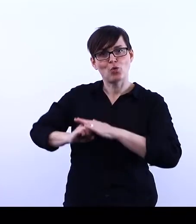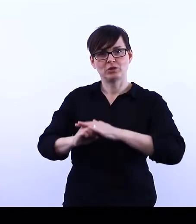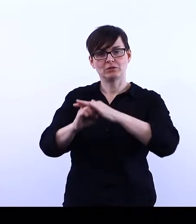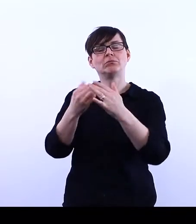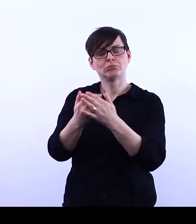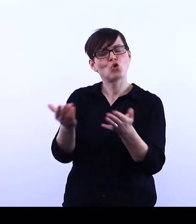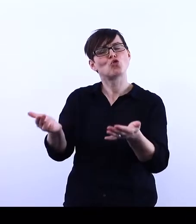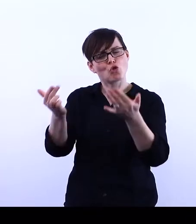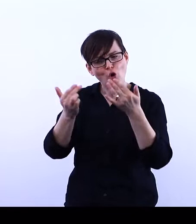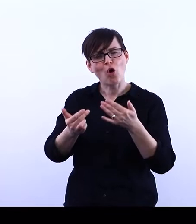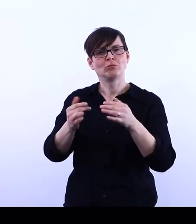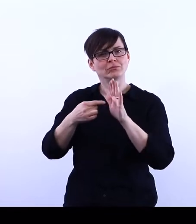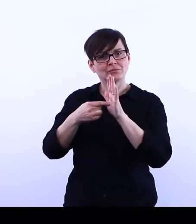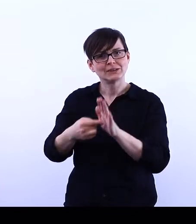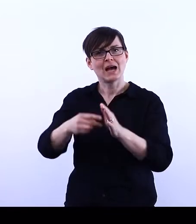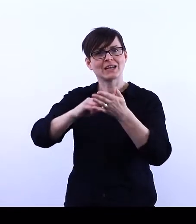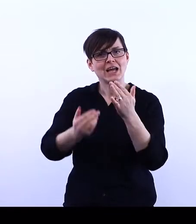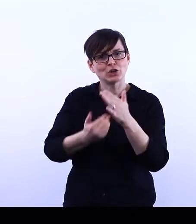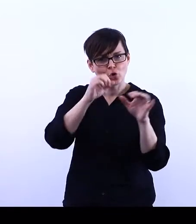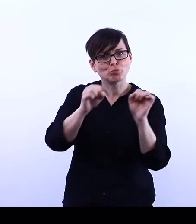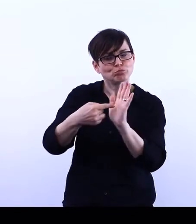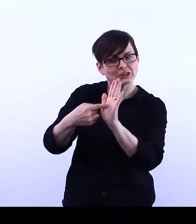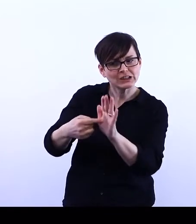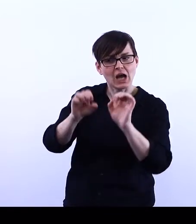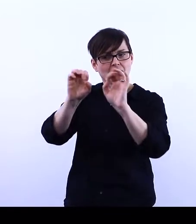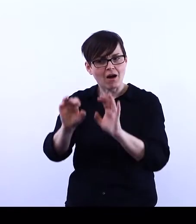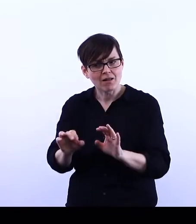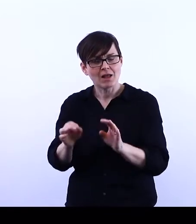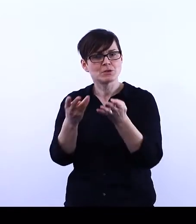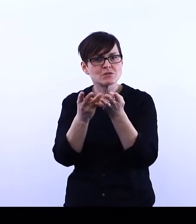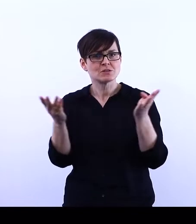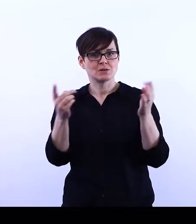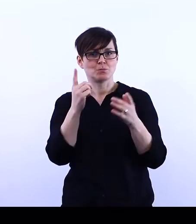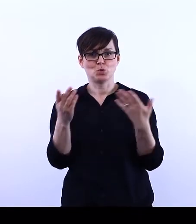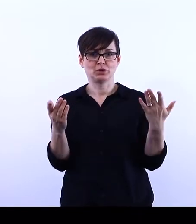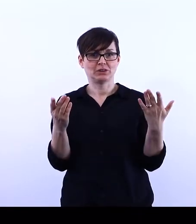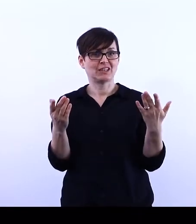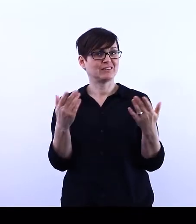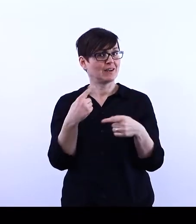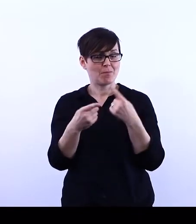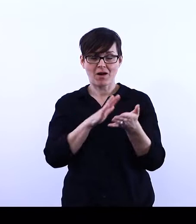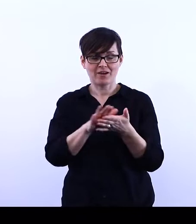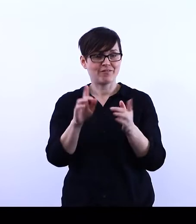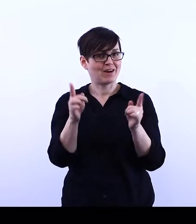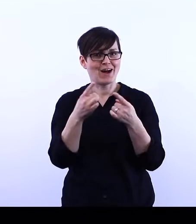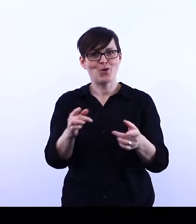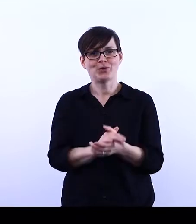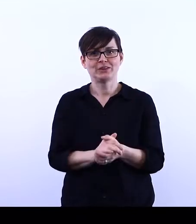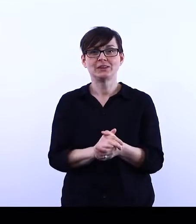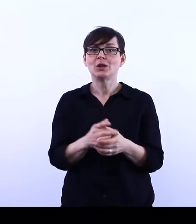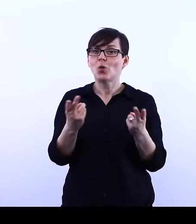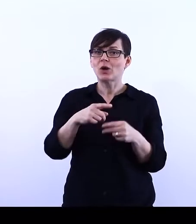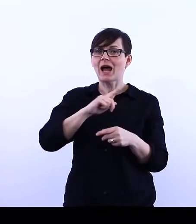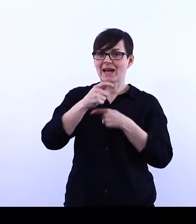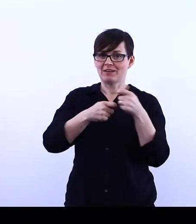Fortschritt oder diesen technischen neuen Möglichkeiten auch aufgeschlossen zu sein. Wir müssen uns immer wieder Verbündete in unserem eigenen Verband für diese